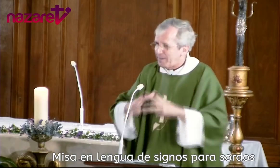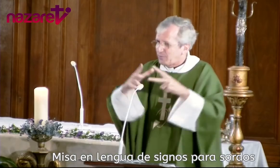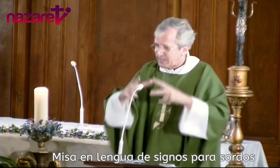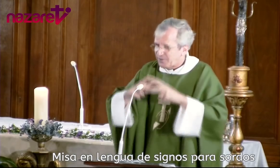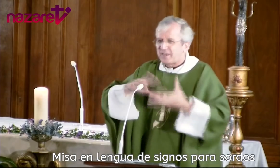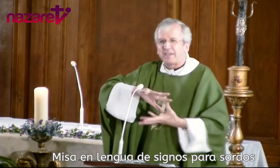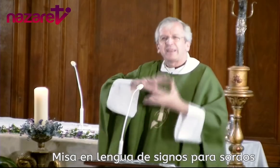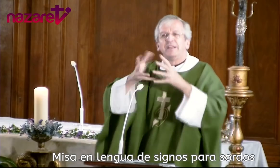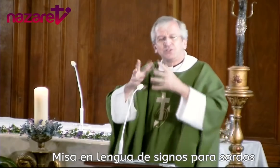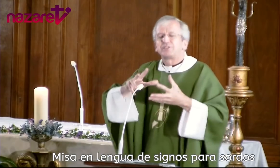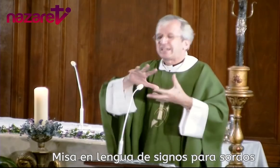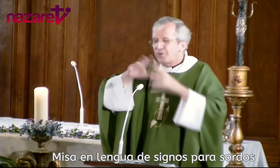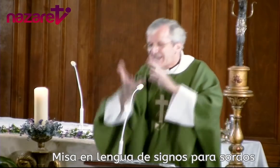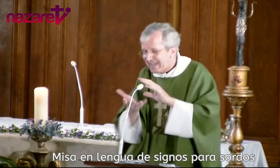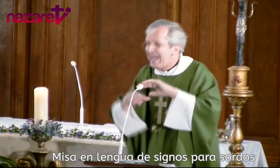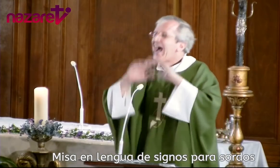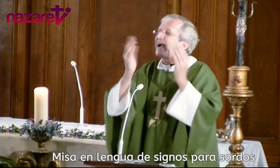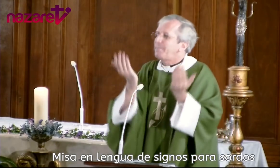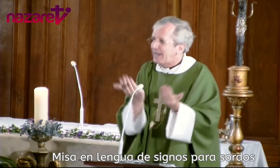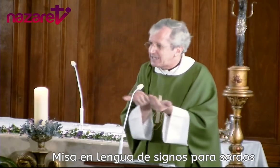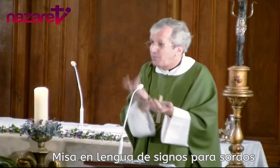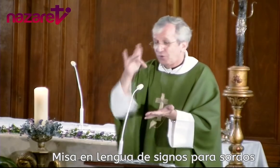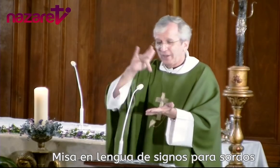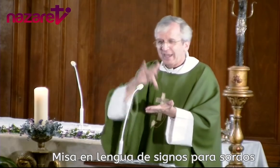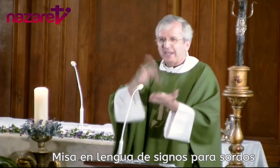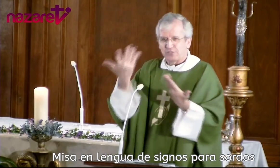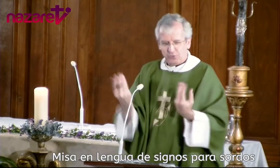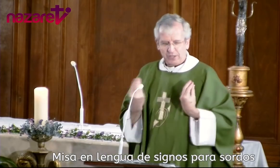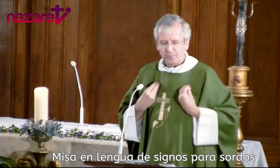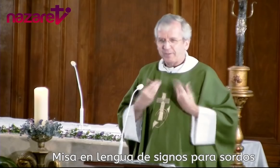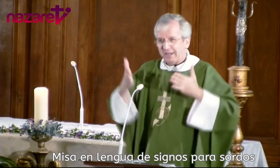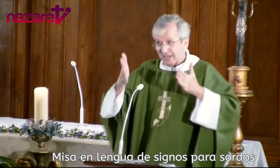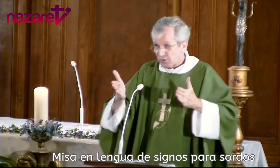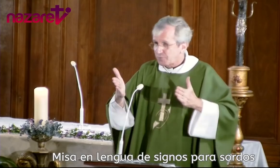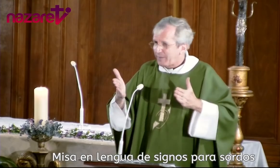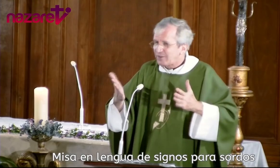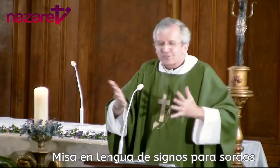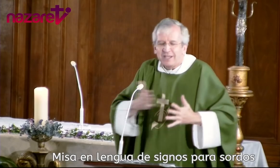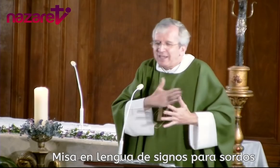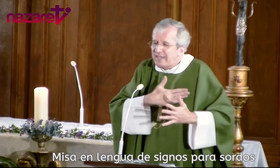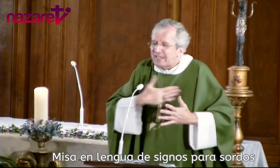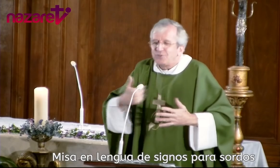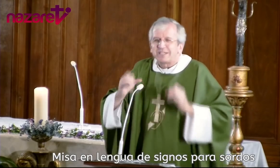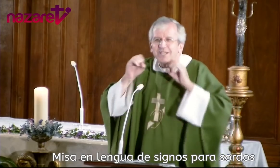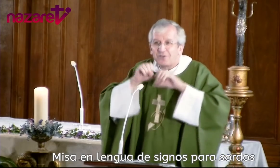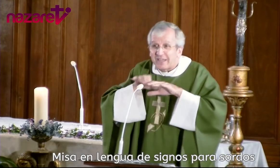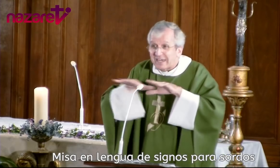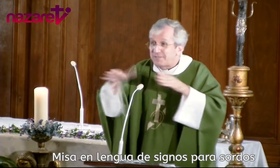nuestra sociedad, a cambiar ese mundo que nos ha tocado vivir en estos momentos y que es un deseo de transmitir